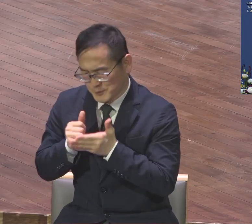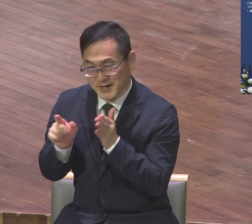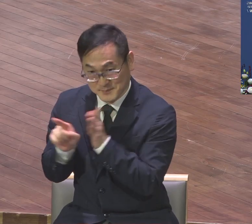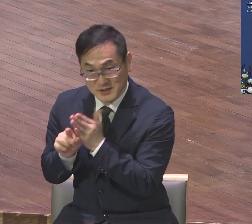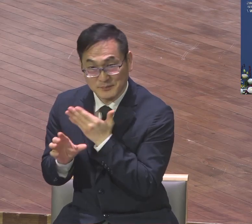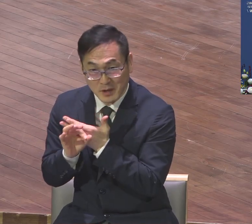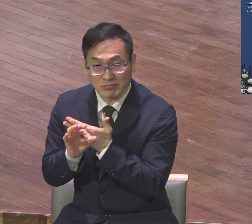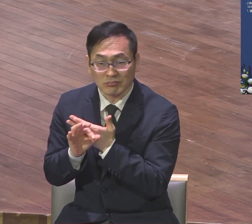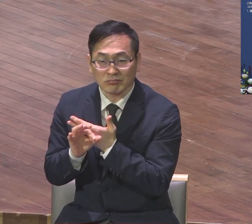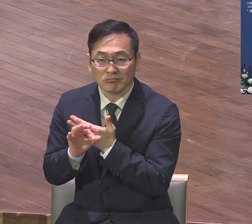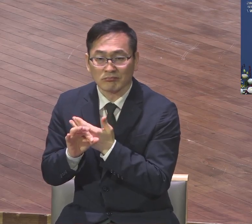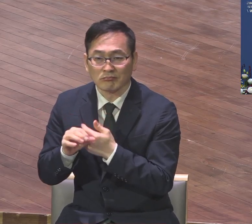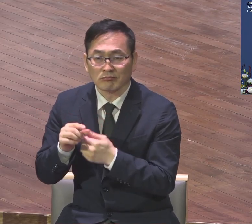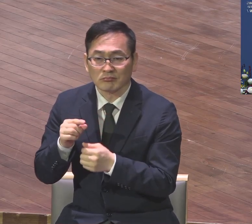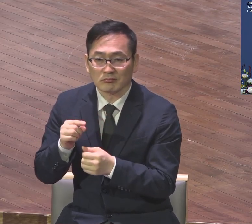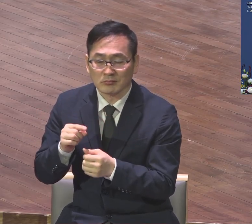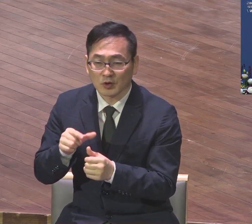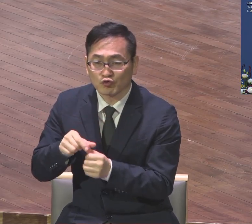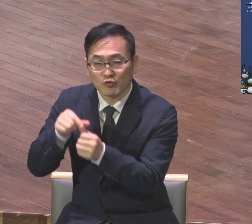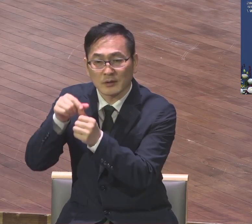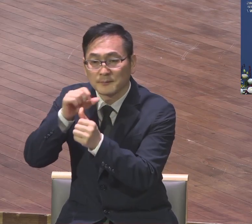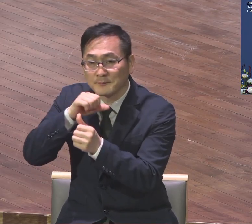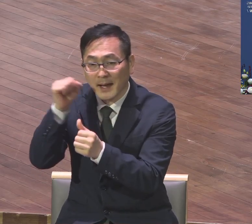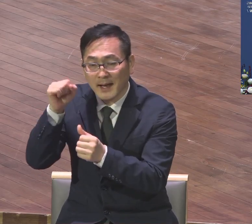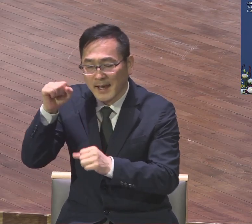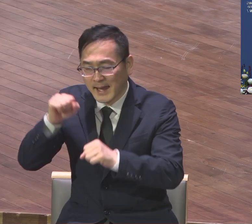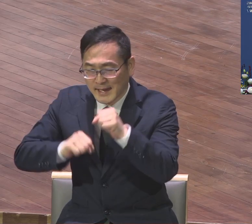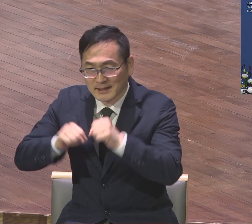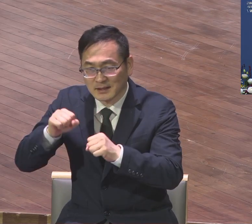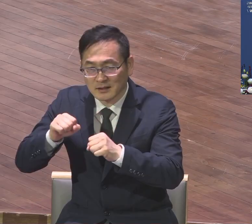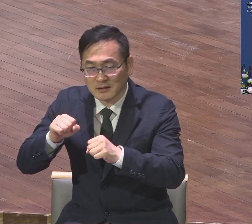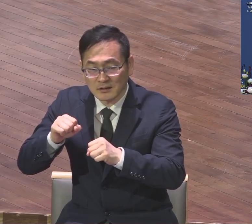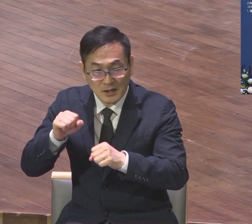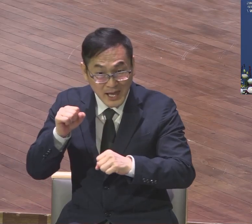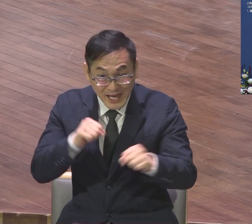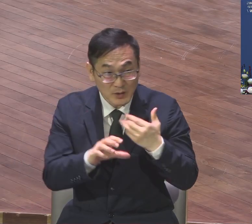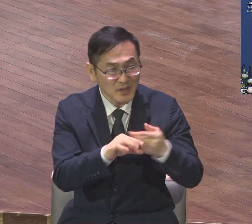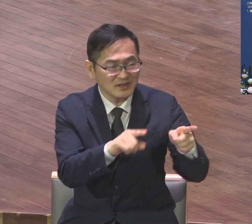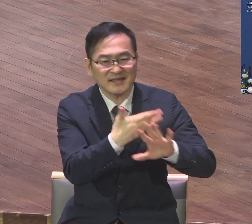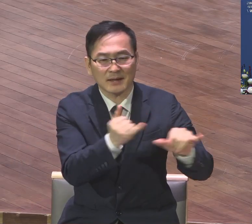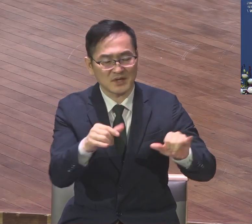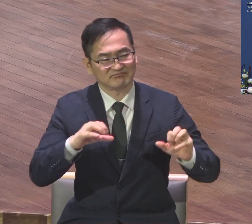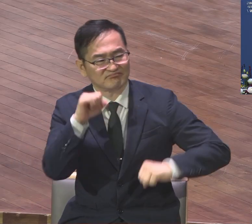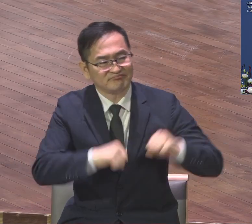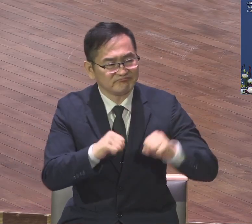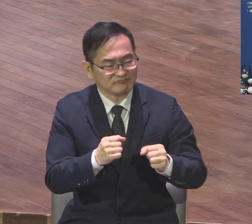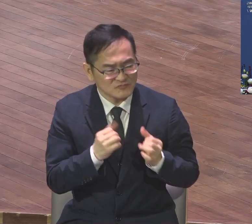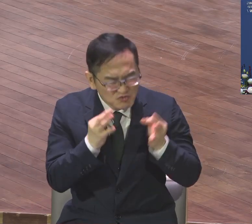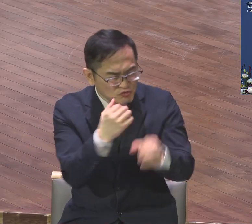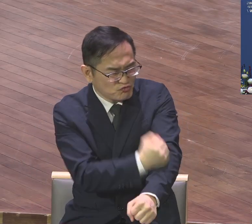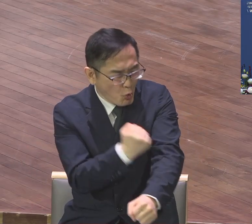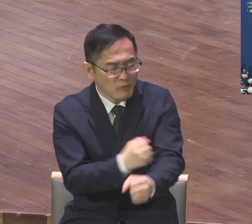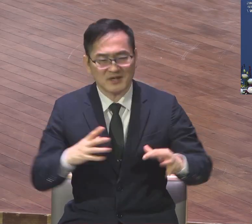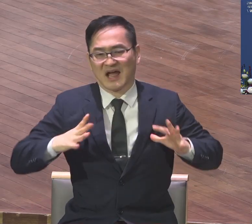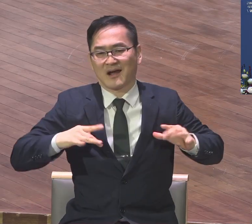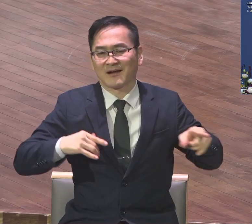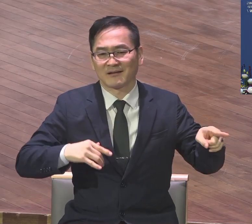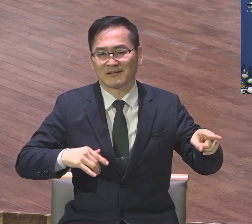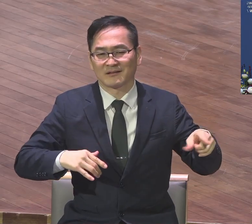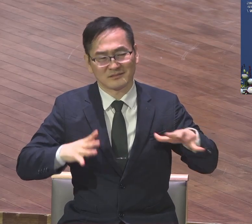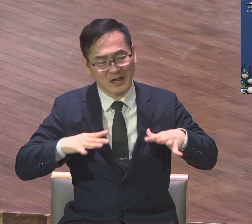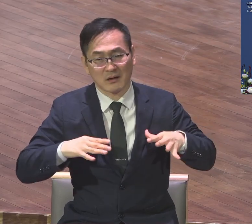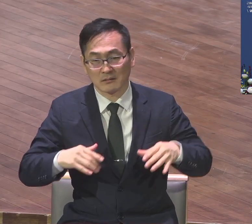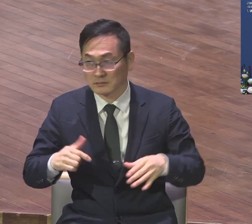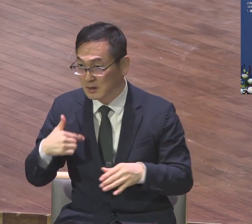믿음을 강조합니다. 완전 다릅니다. 어떻게 살았든지, 지금까지 탕자같이